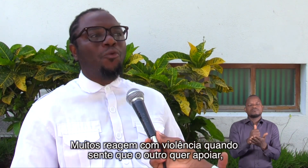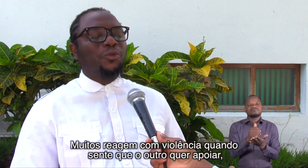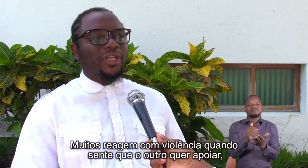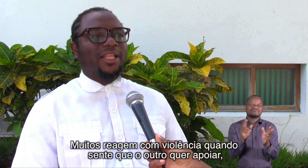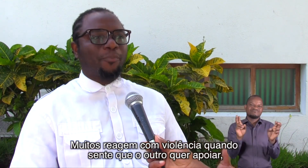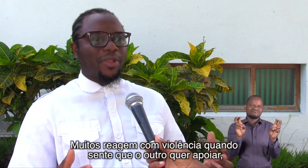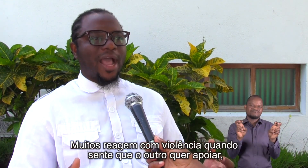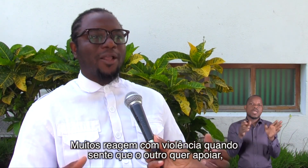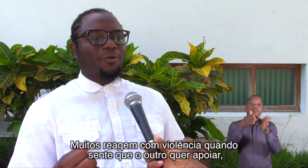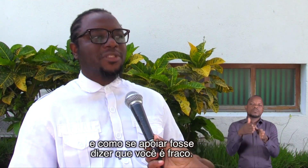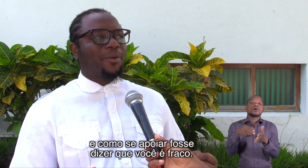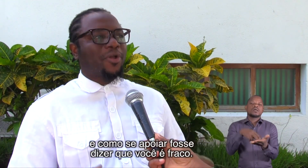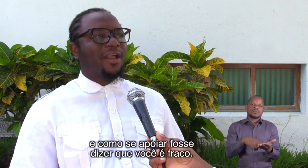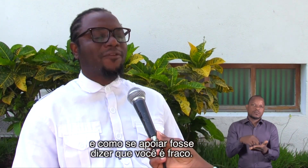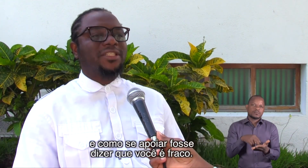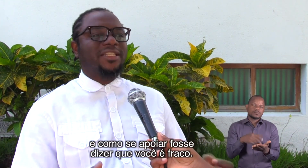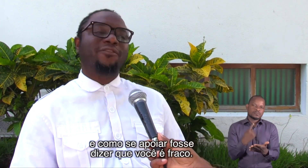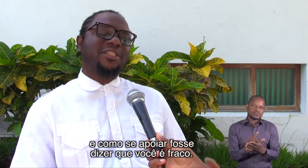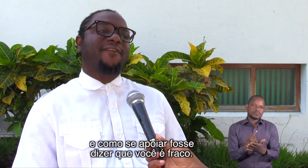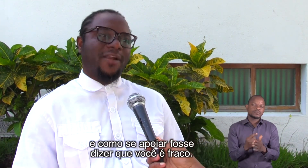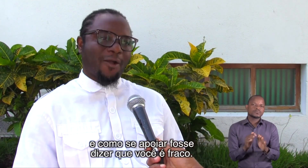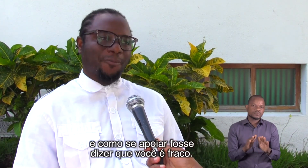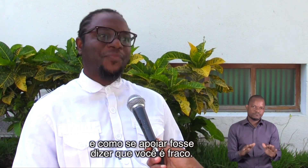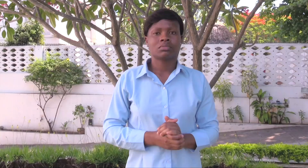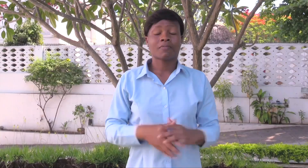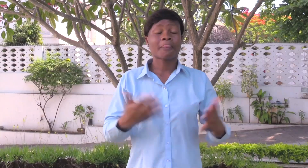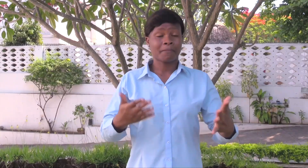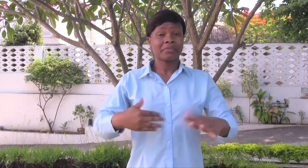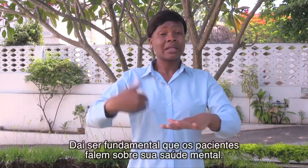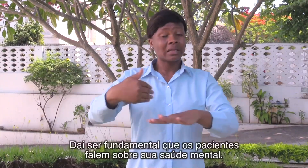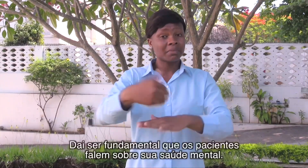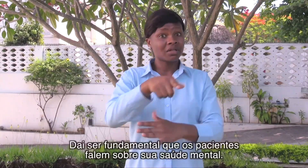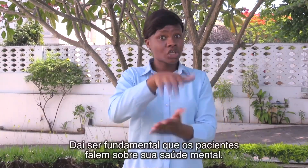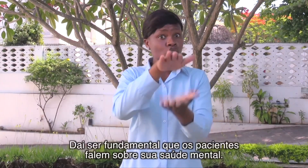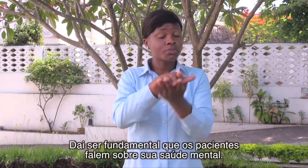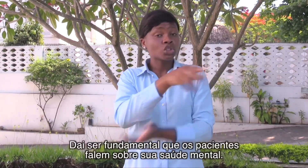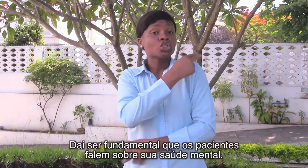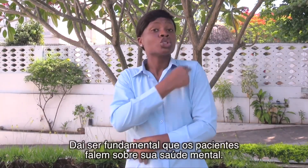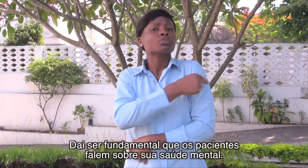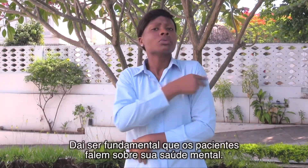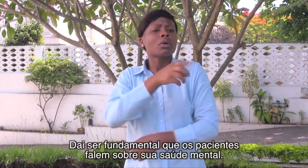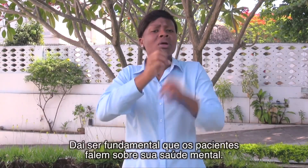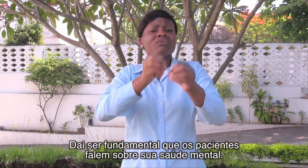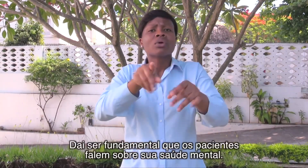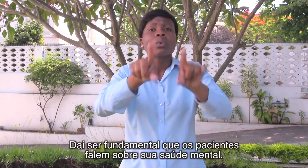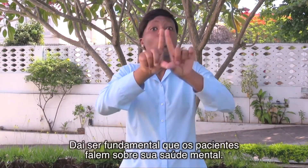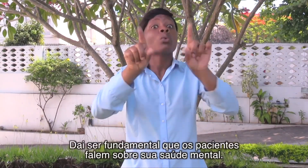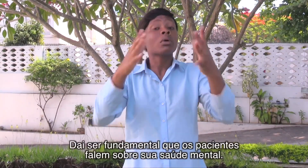o outro quer lhe apoiar. É como se apoiar fosse dizer que você é fraco. Daí, ser fundamental que os pacientes falem sobre